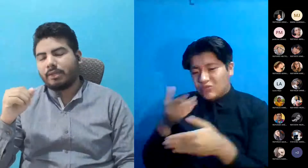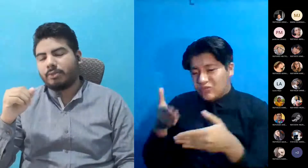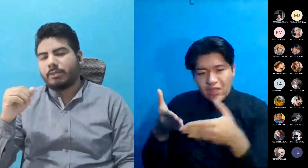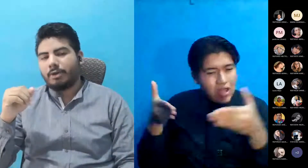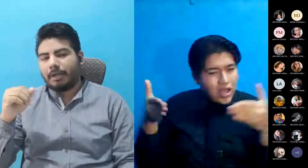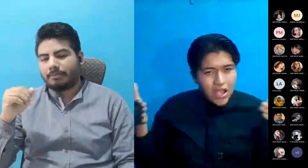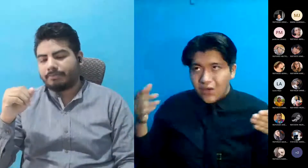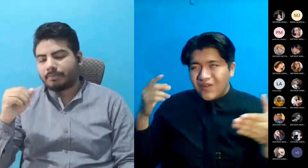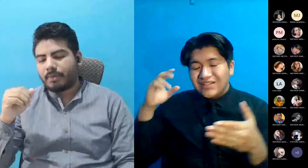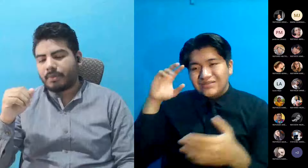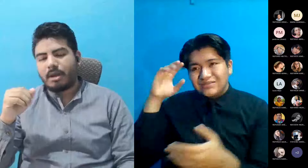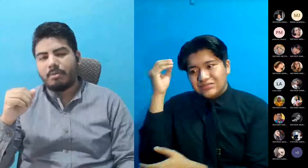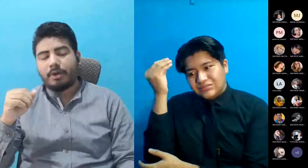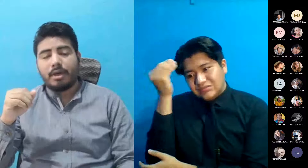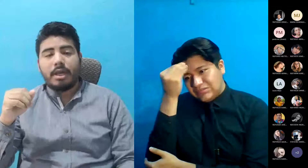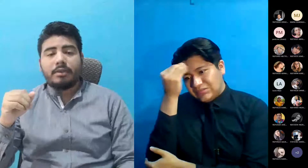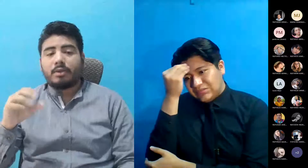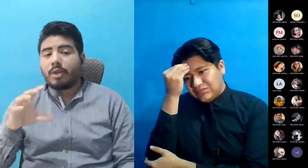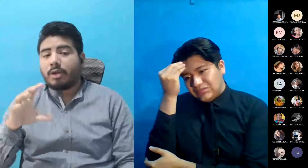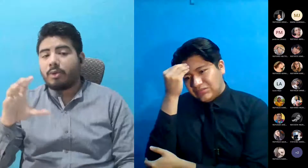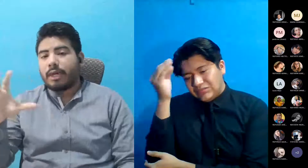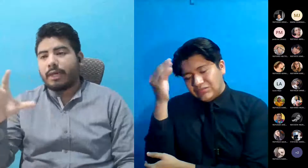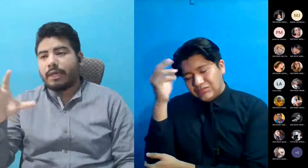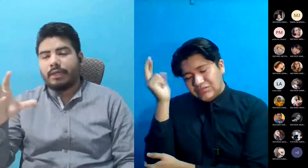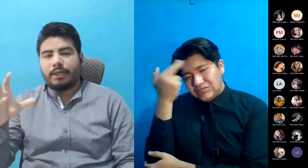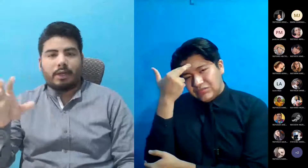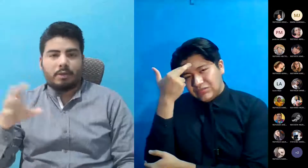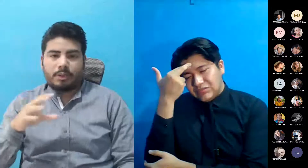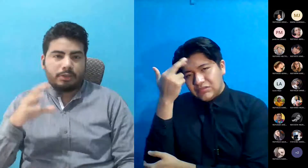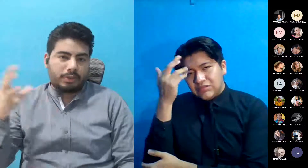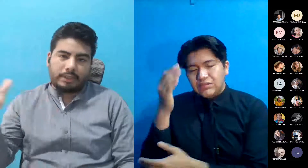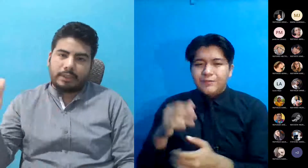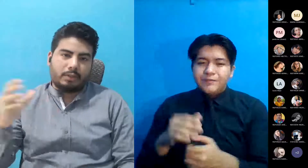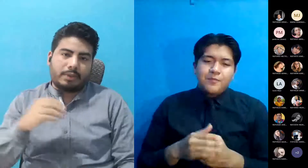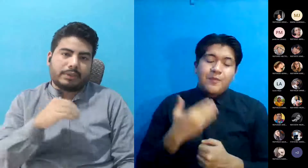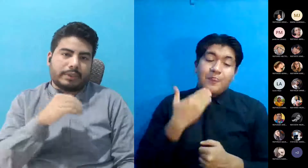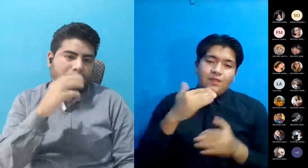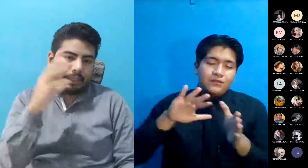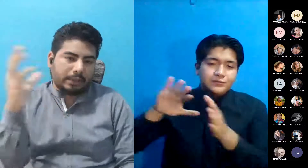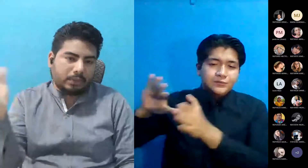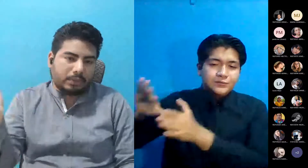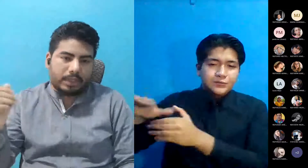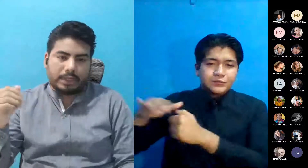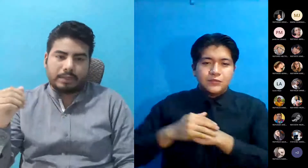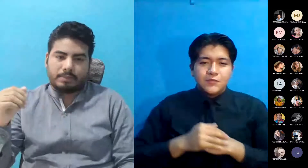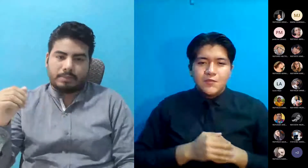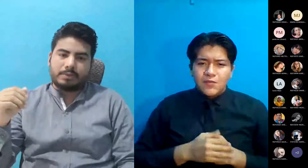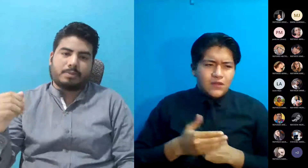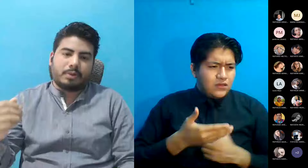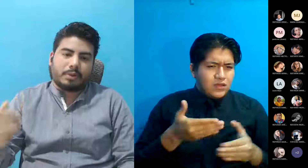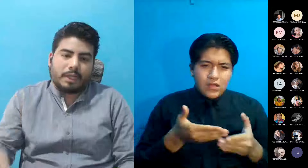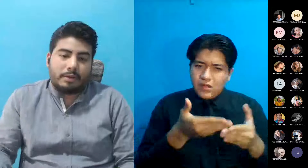más adelante les voy a decir por qué. Bueno, sin duda alguna, la comunidad sorda ha tenido avances y retos